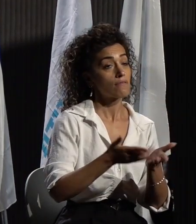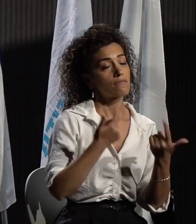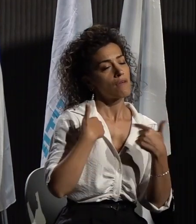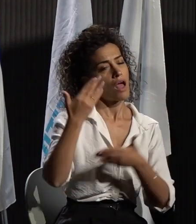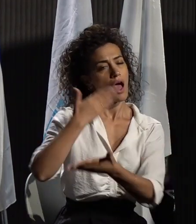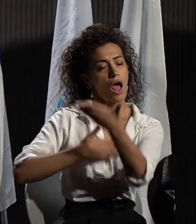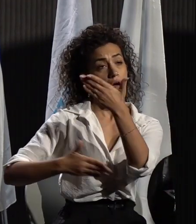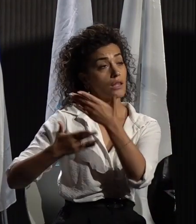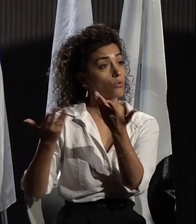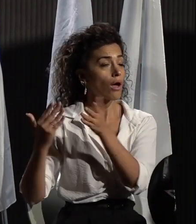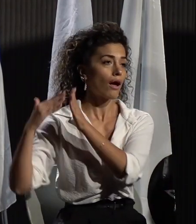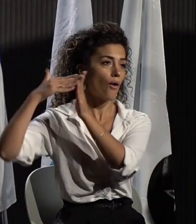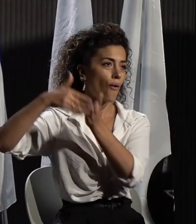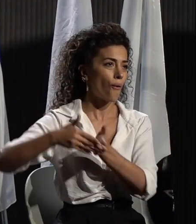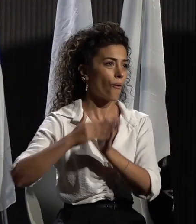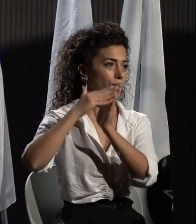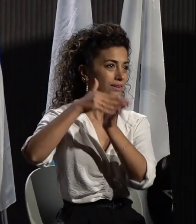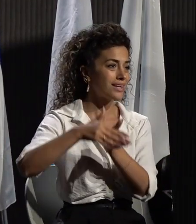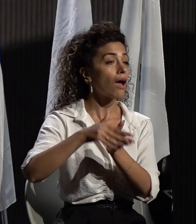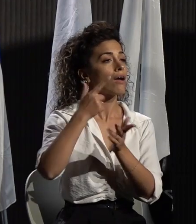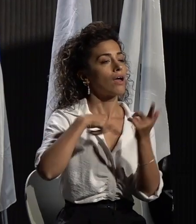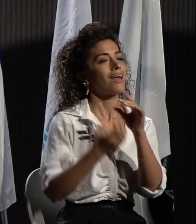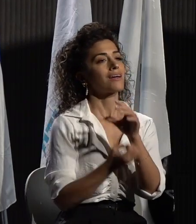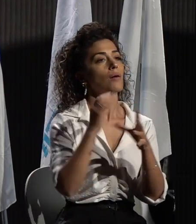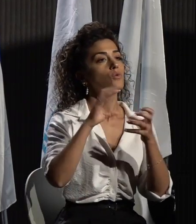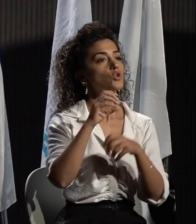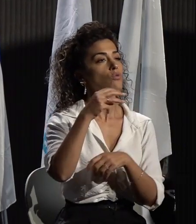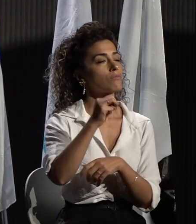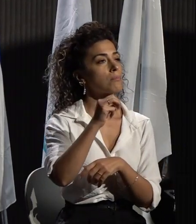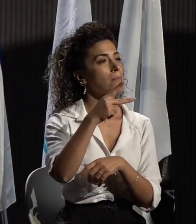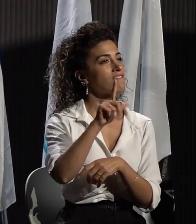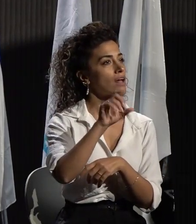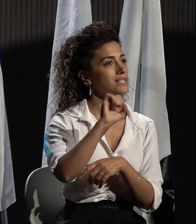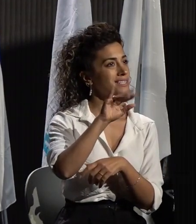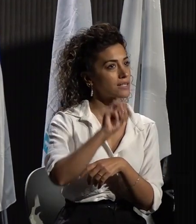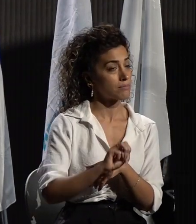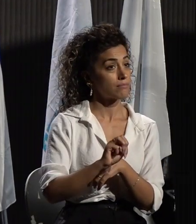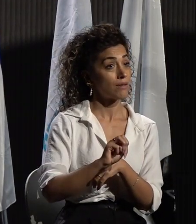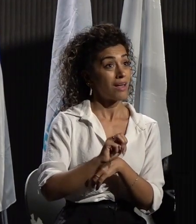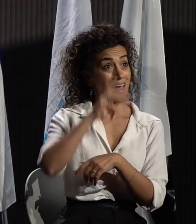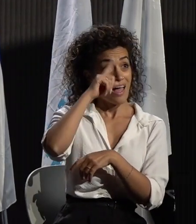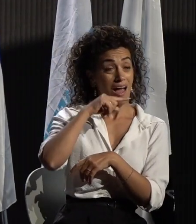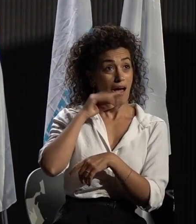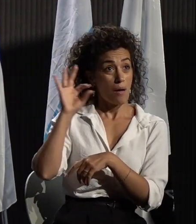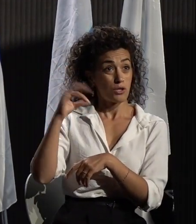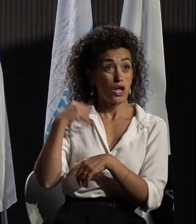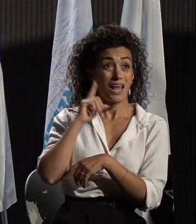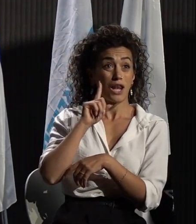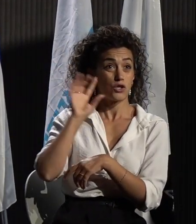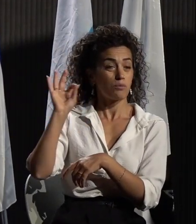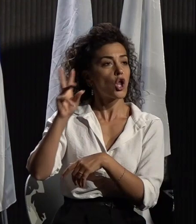עלינו ארצה באונייה עם הגרעין שהשלים את מפלסים, חניכיו של אבא שלי, על שמו נקרא בית התרבות